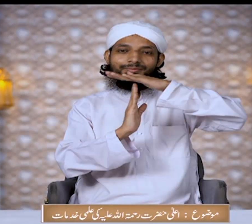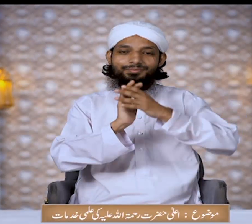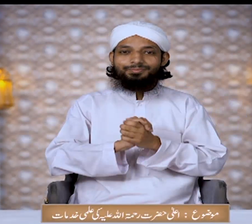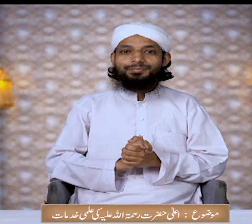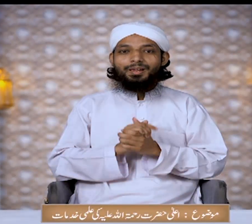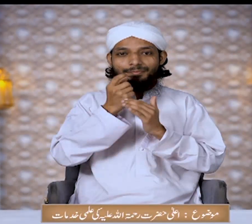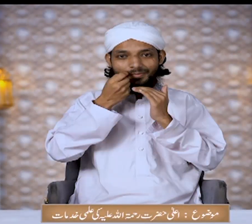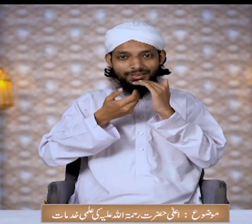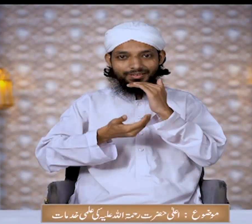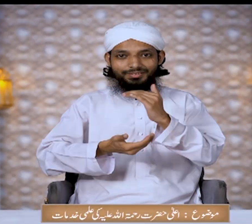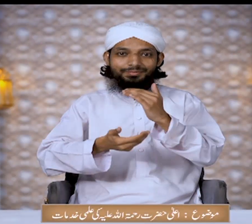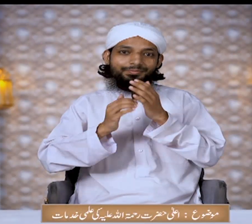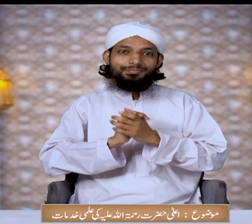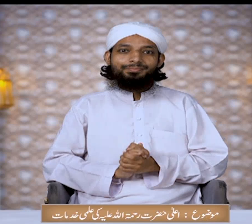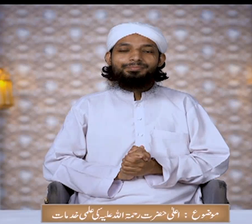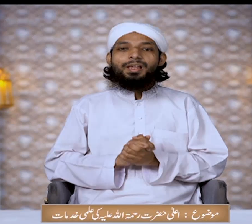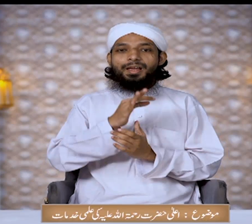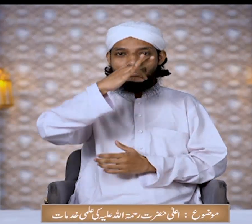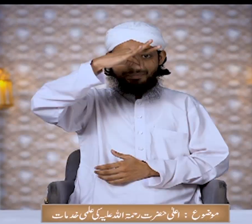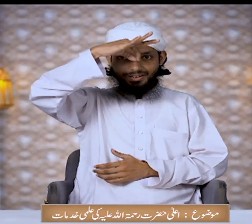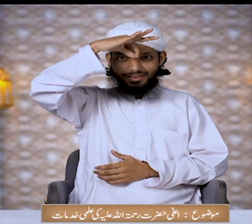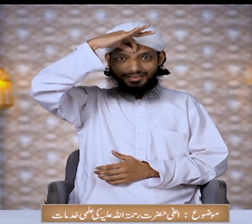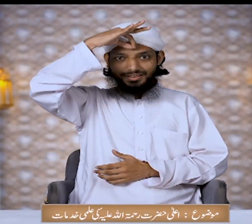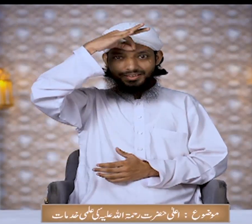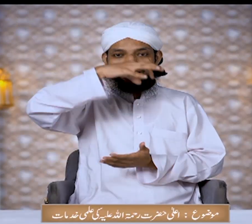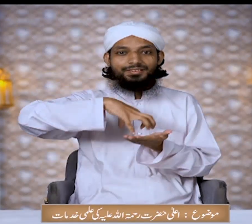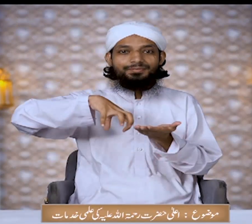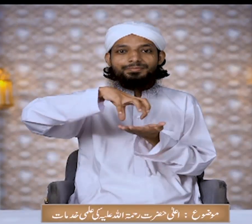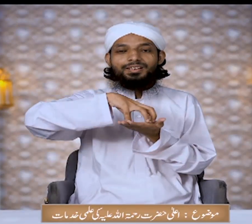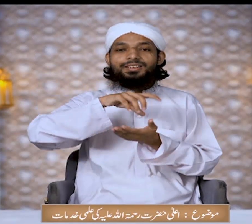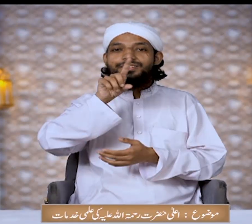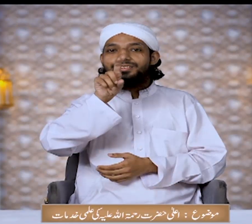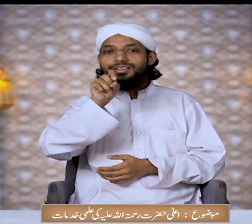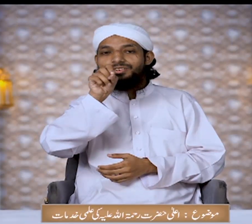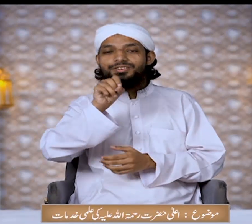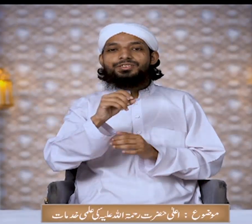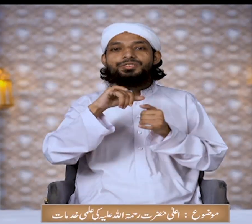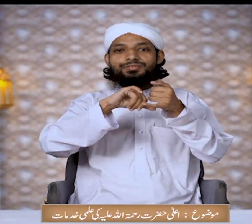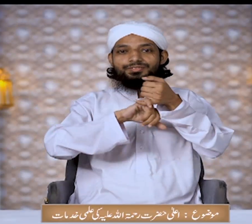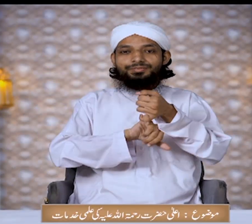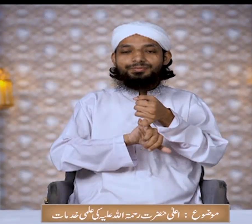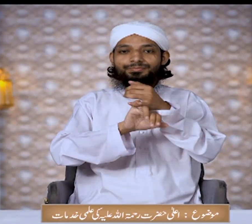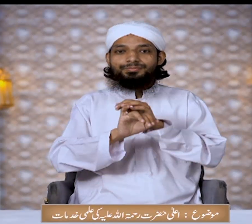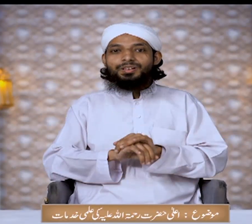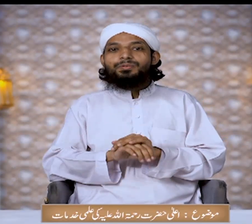کی ولادت باسعادت بریلی شریف میں 10 شوال مکرم 1272 ہجری بروز ہفتہ بوقت